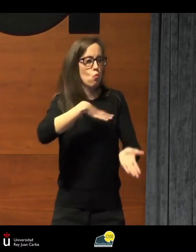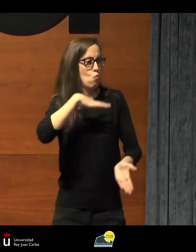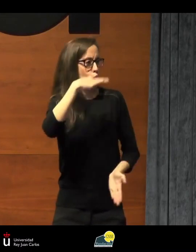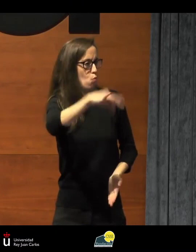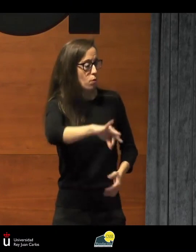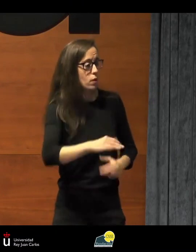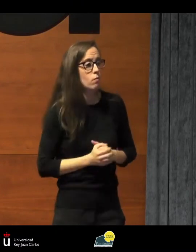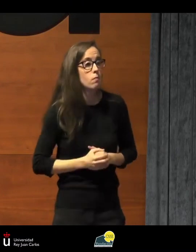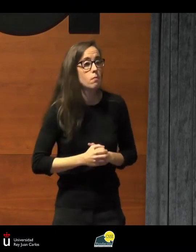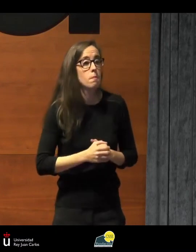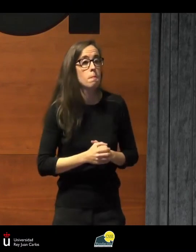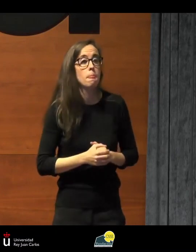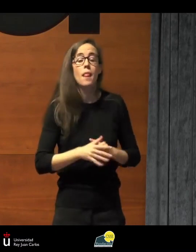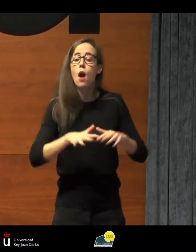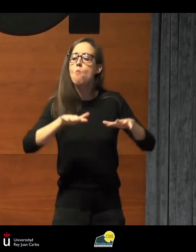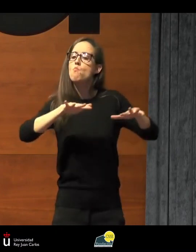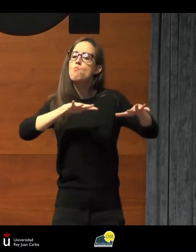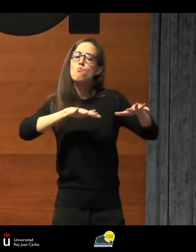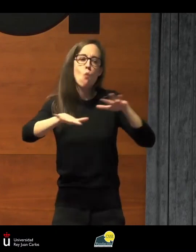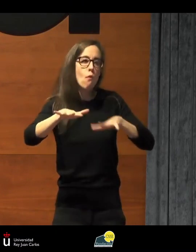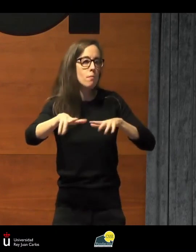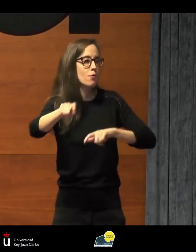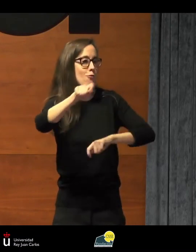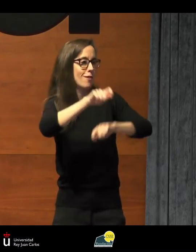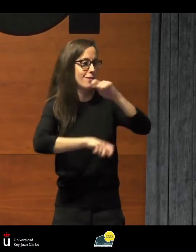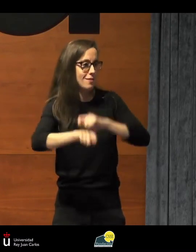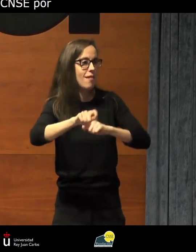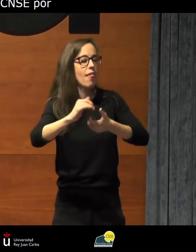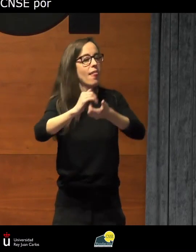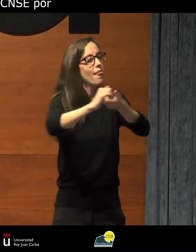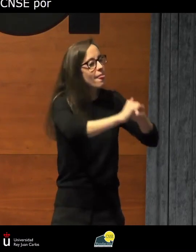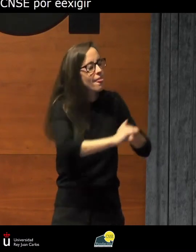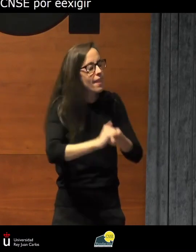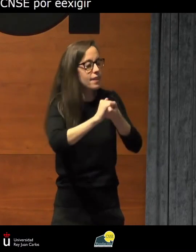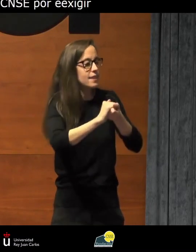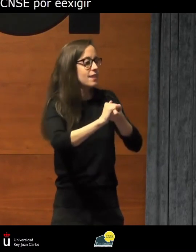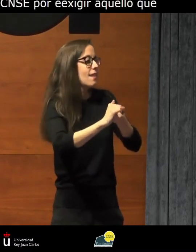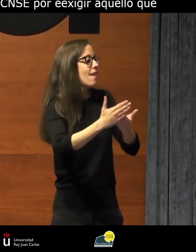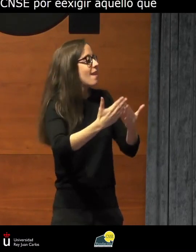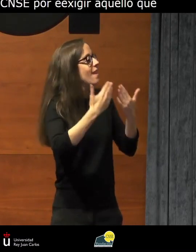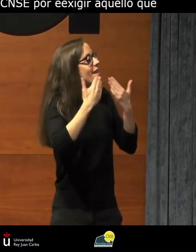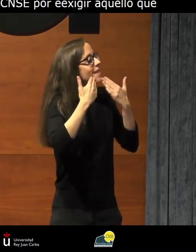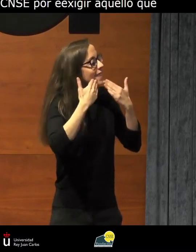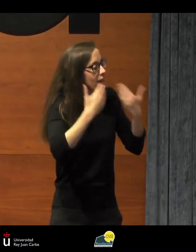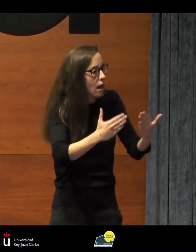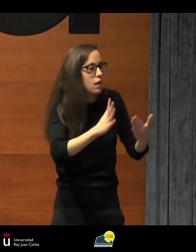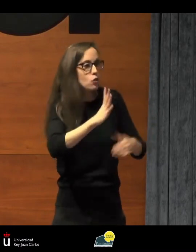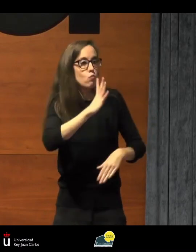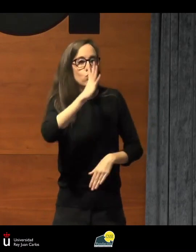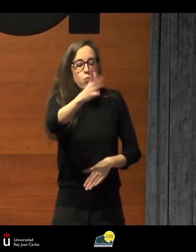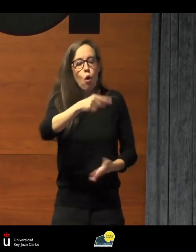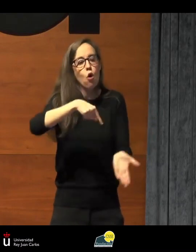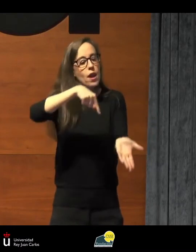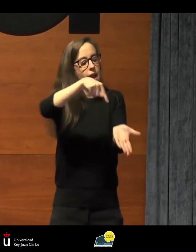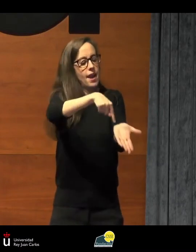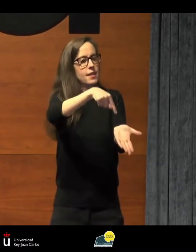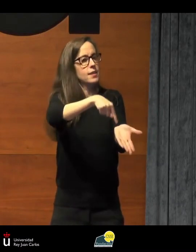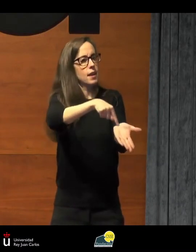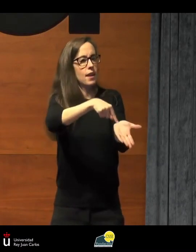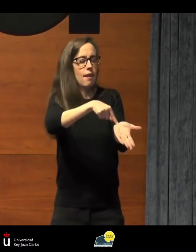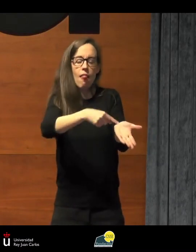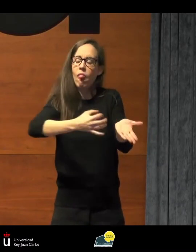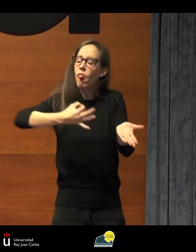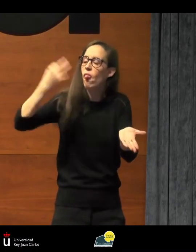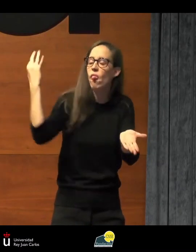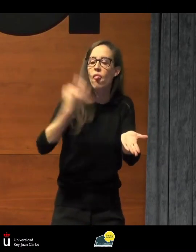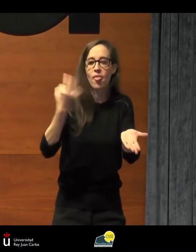al movimiento CENSE por exigir aquello que tenía que ser por decencia de Estado. Y